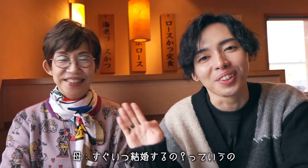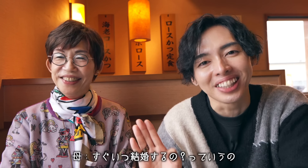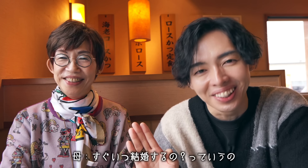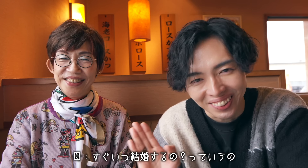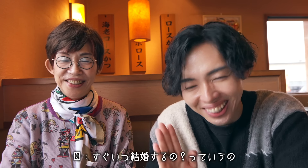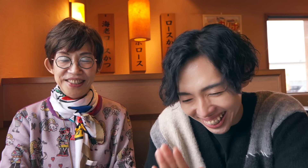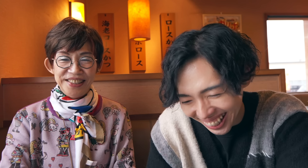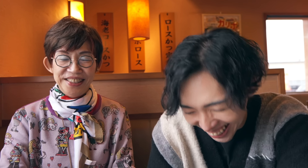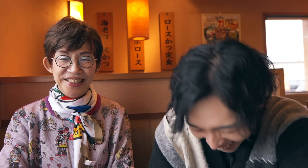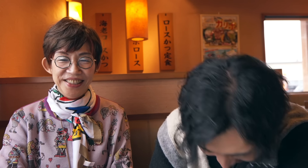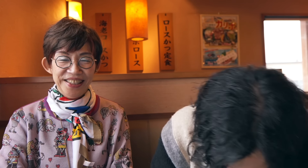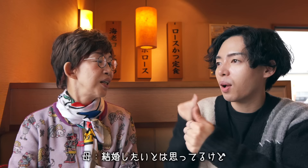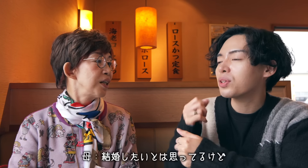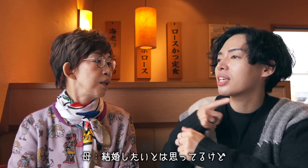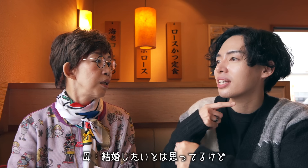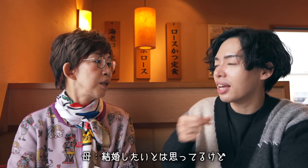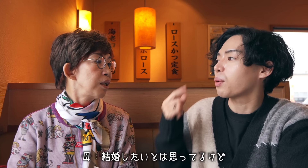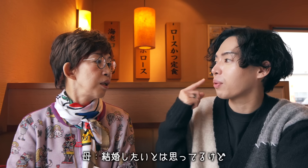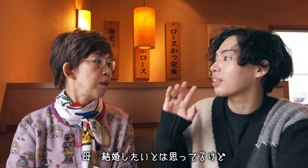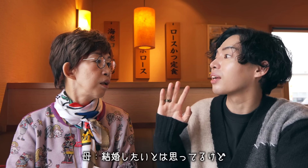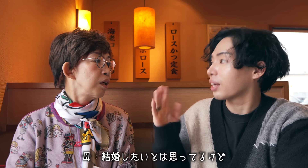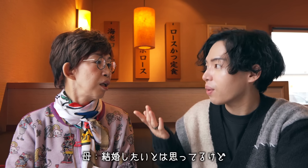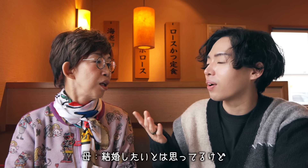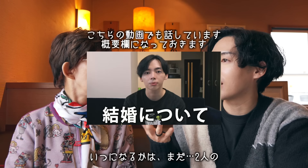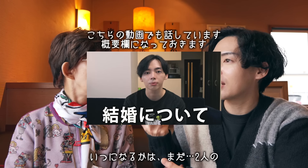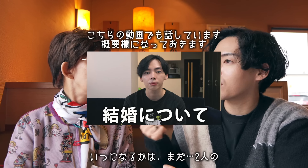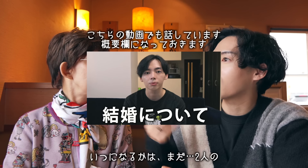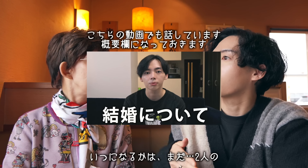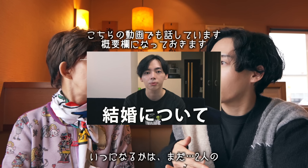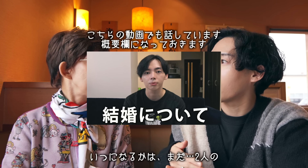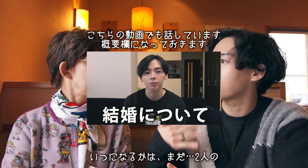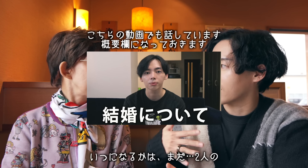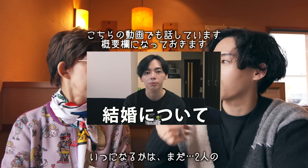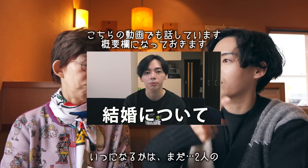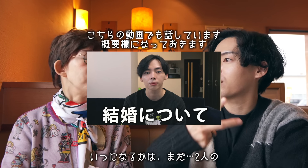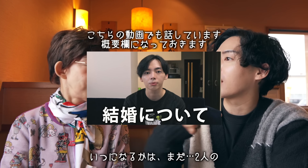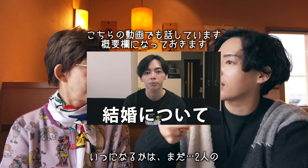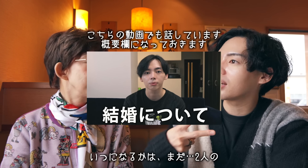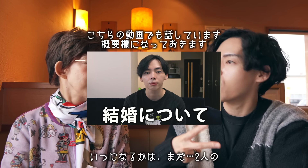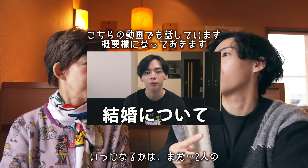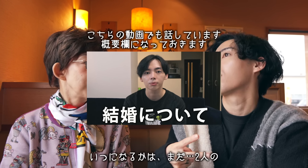っていうのをしたいと思ってるけど、いつになるかはまだ2人のお